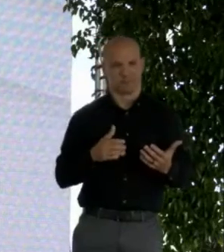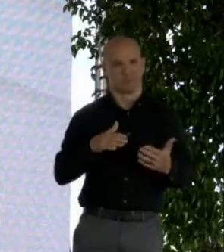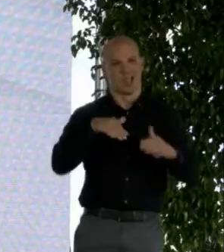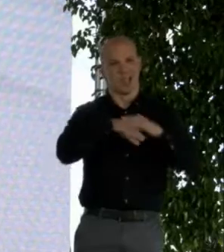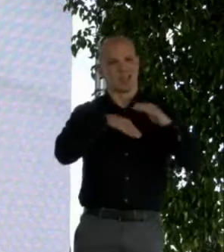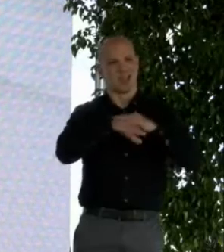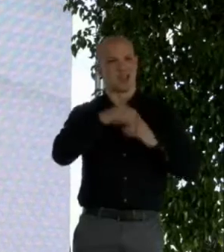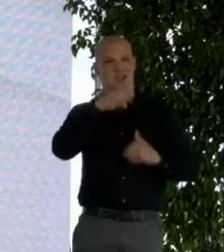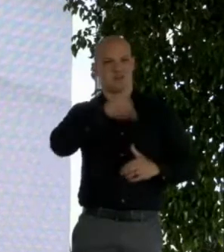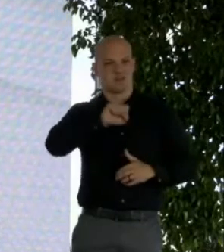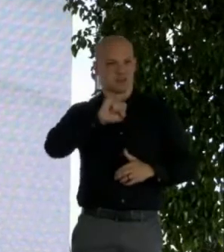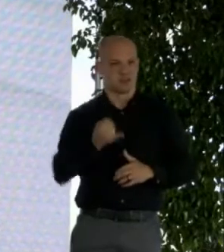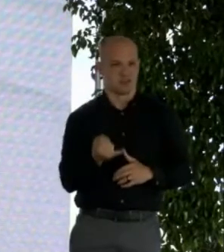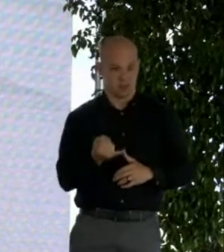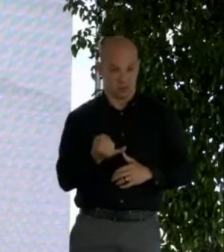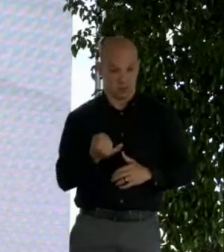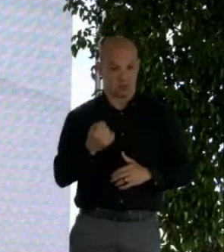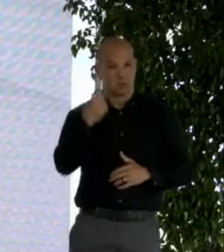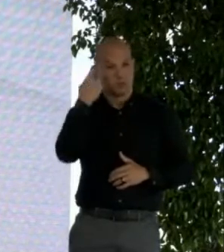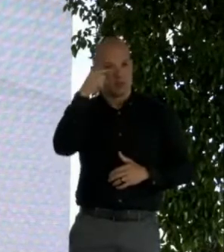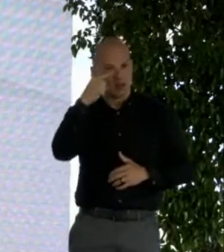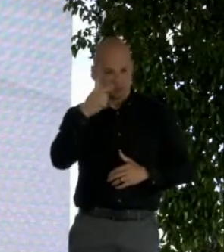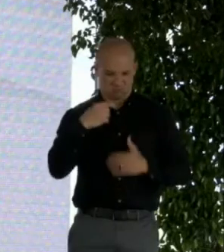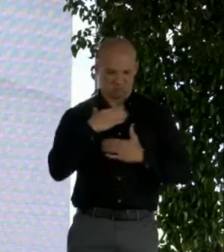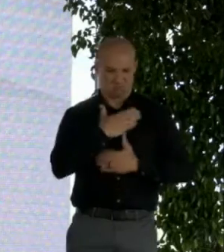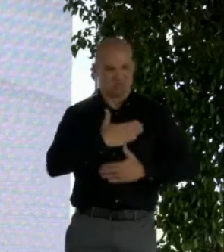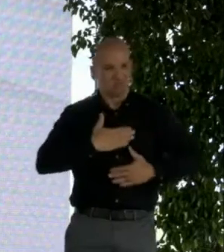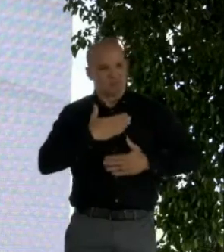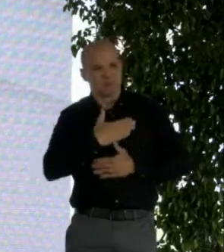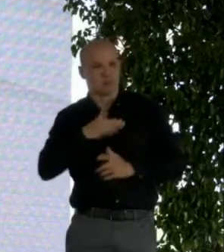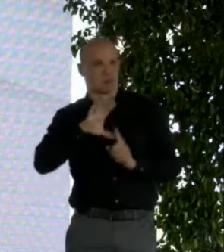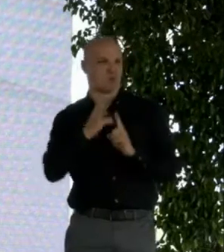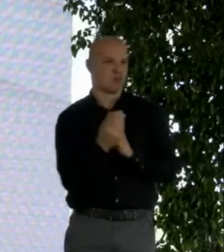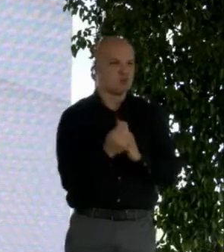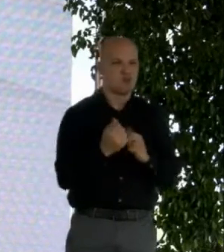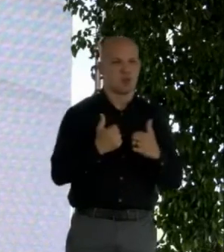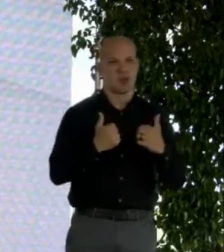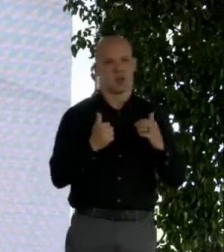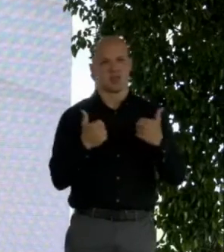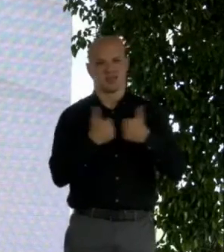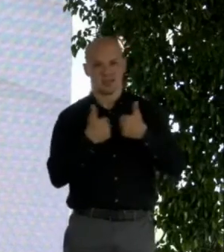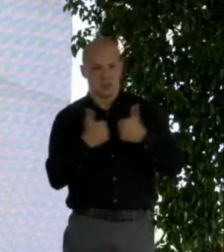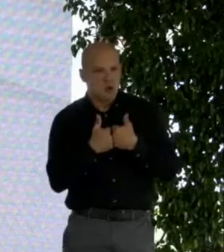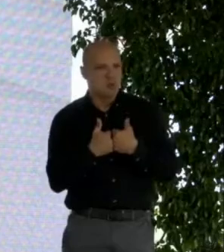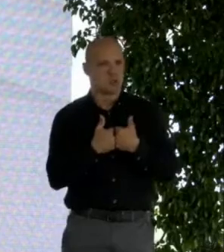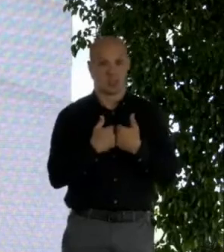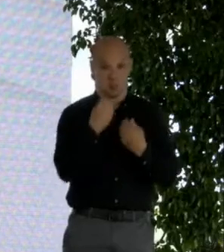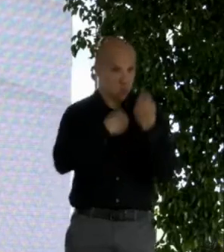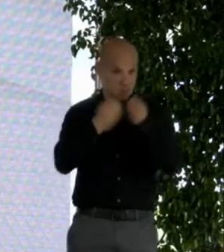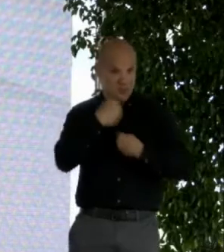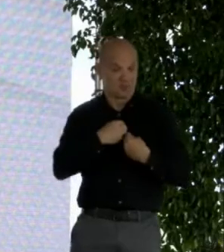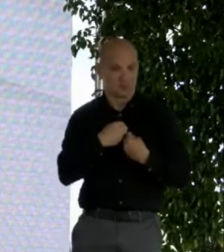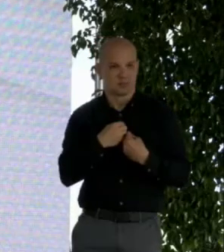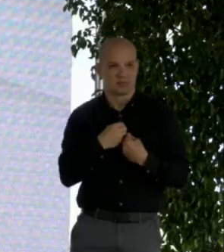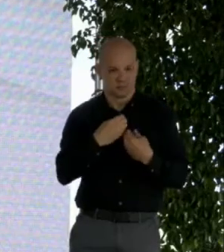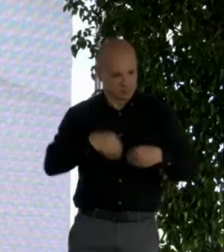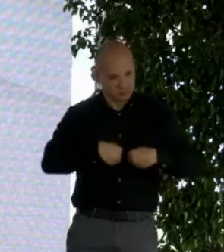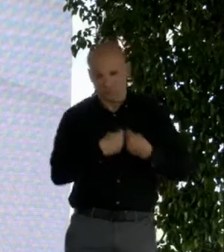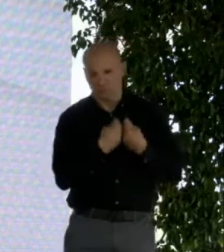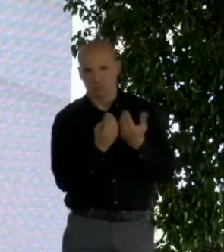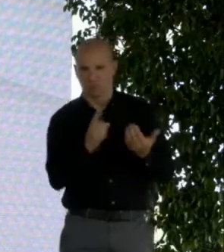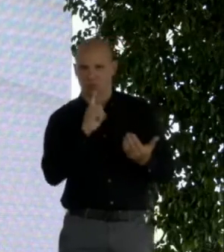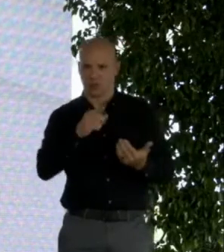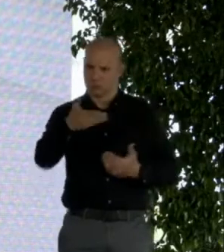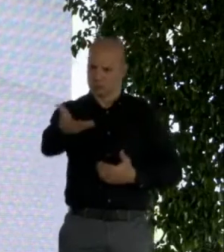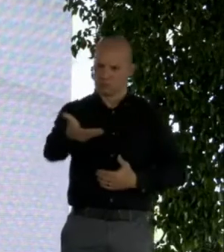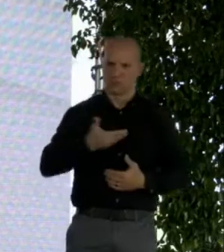San Juan será un centro de entretenimiento, cultura, deportes y gastronomía que ofrecerá una atractiva bienvenida